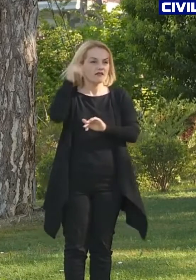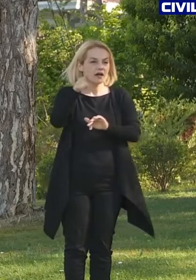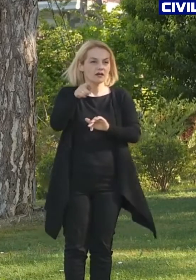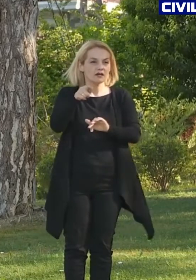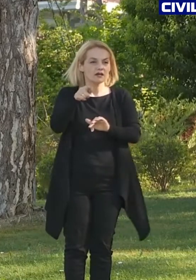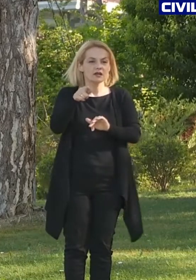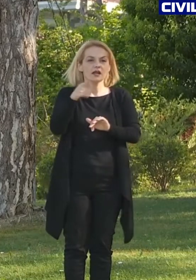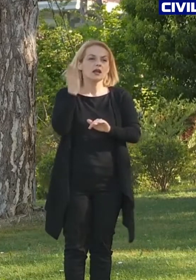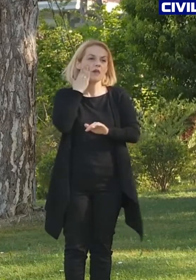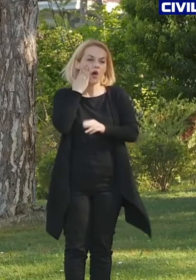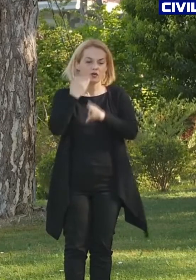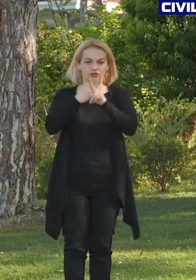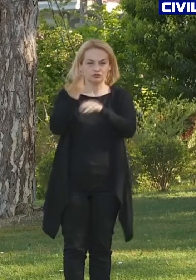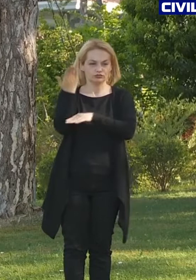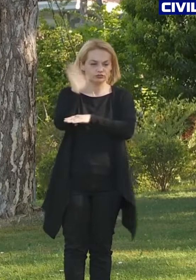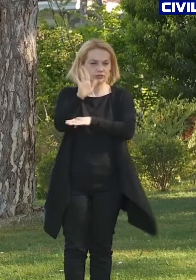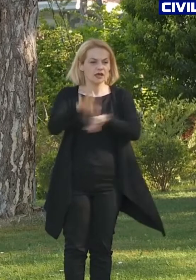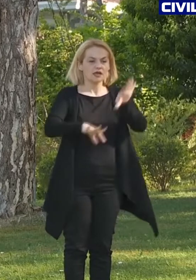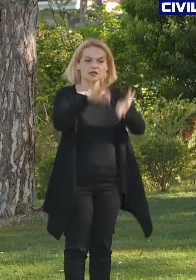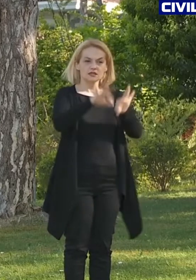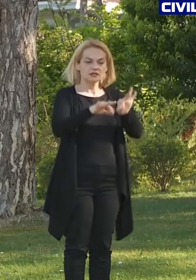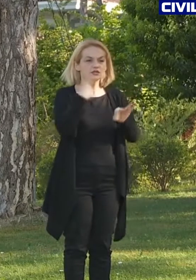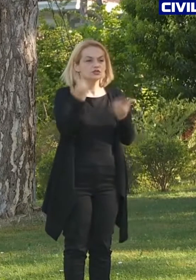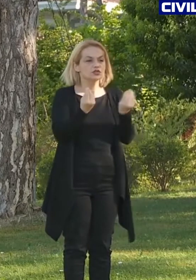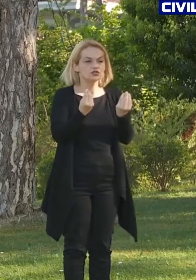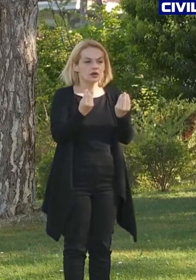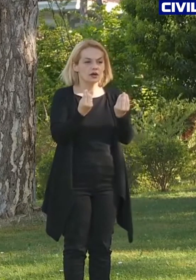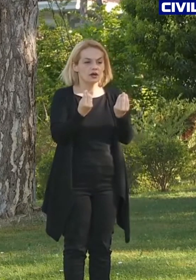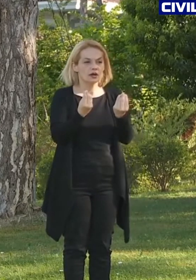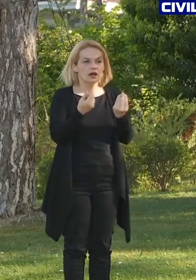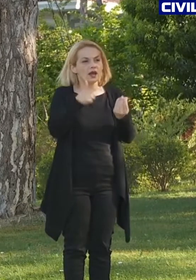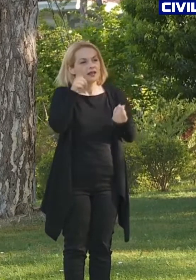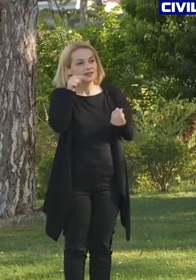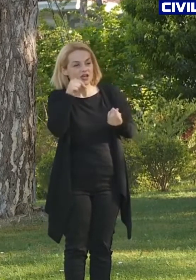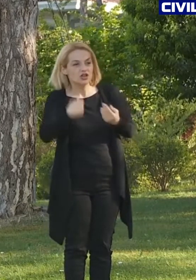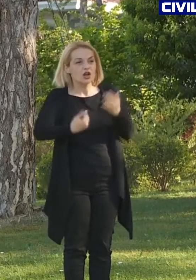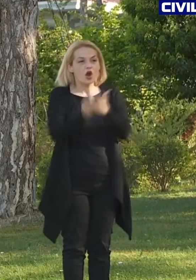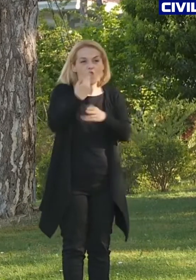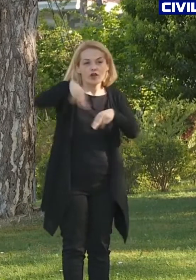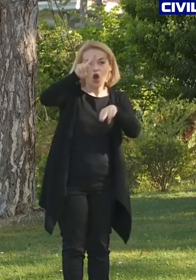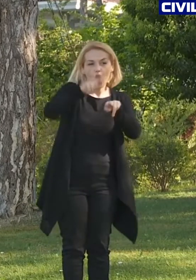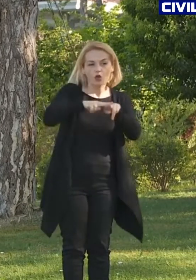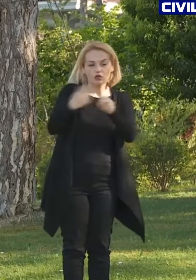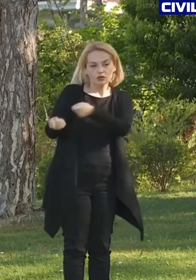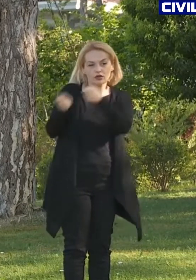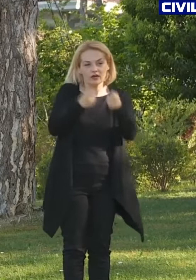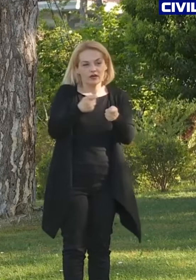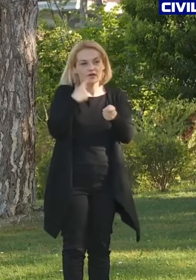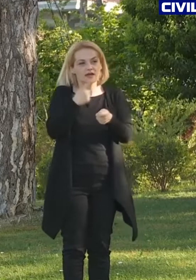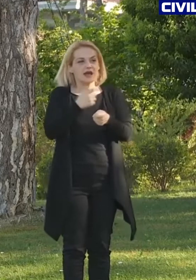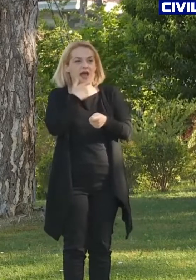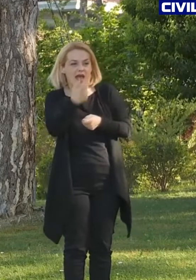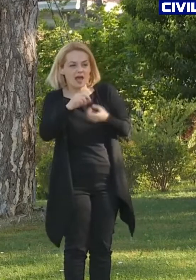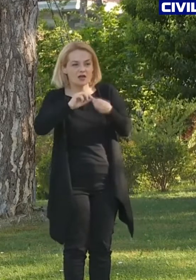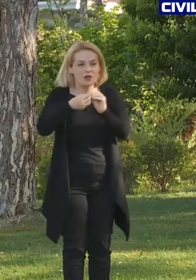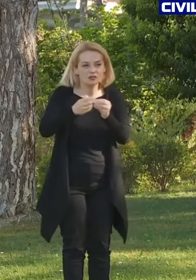целосен легитимитет за тоа што потешки одлуки ќе треба да донесе во врска со